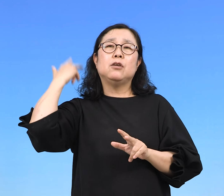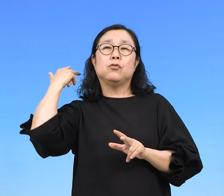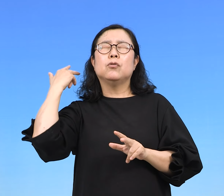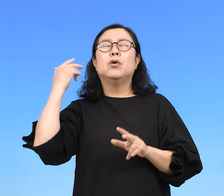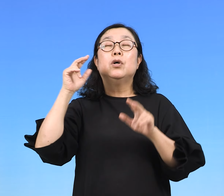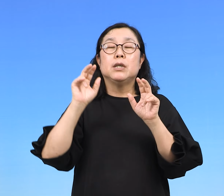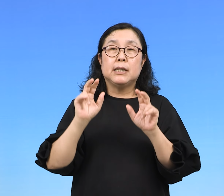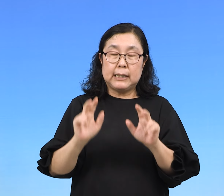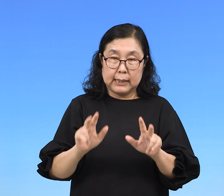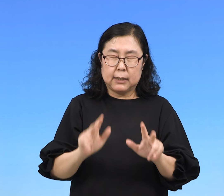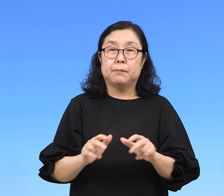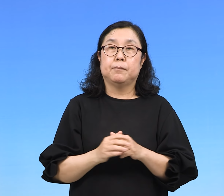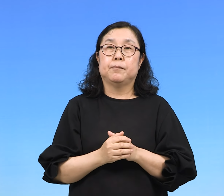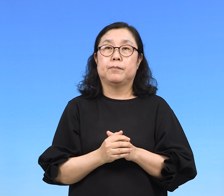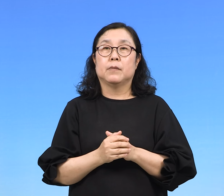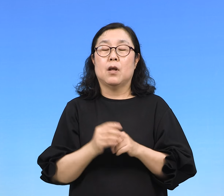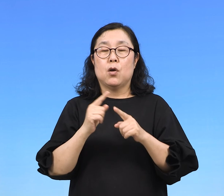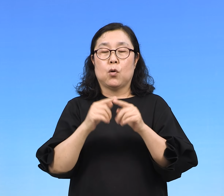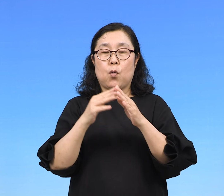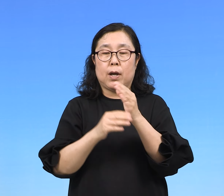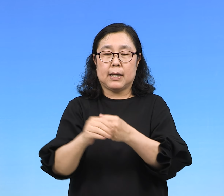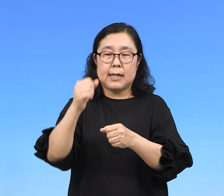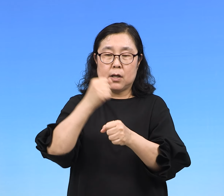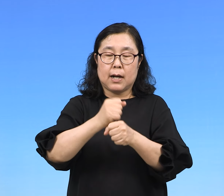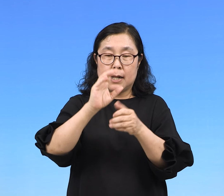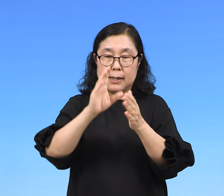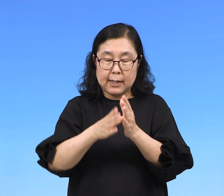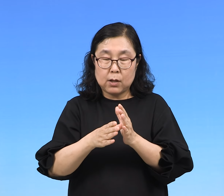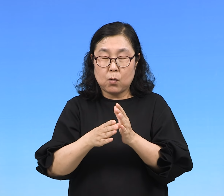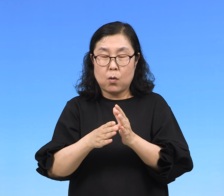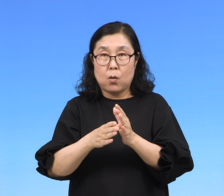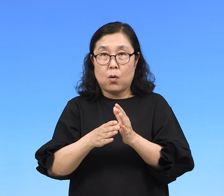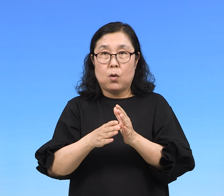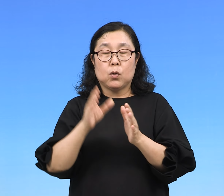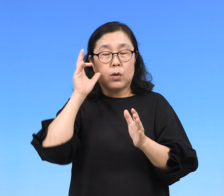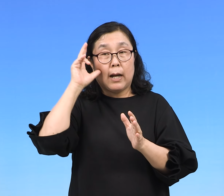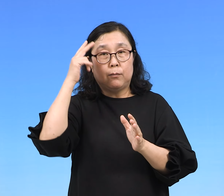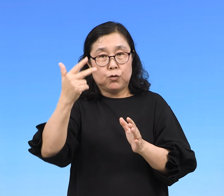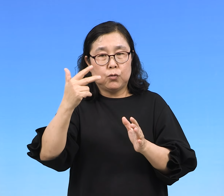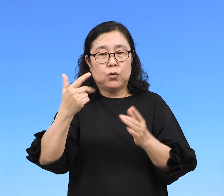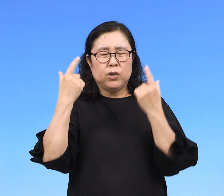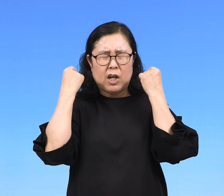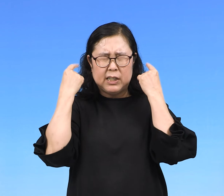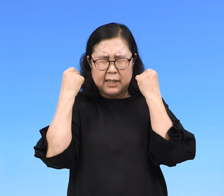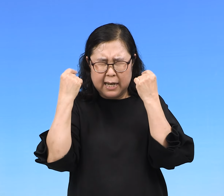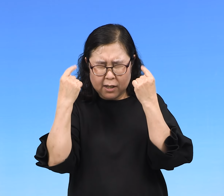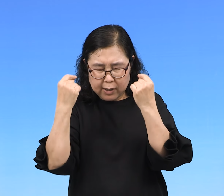전주도 지금이었고 교회 개척하던 첫날도 지금이었고 다음 주도 지금이에요.